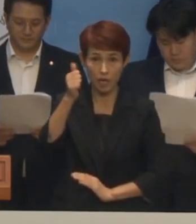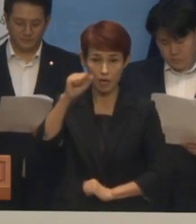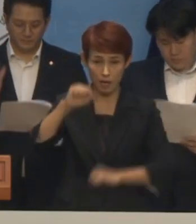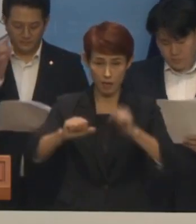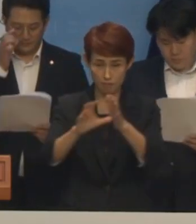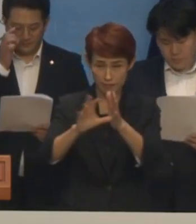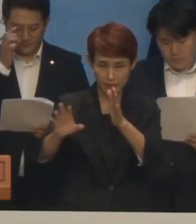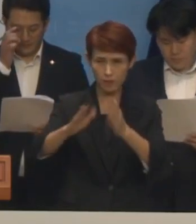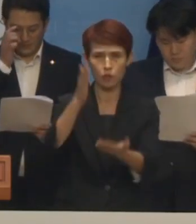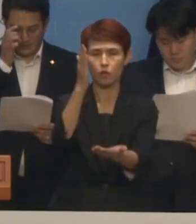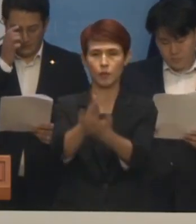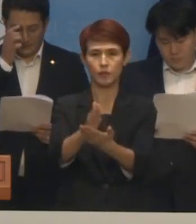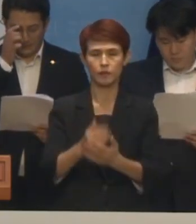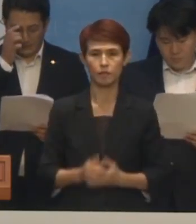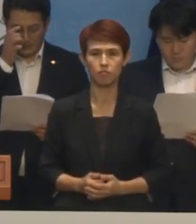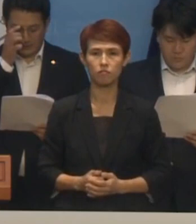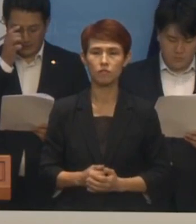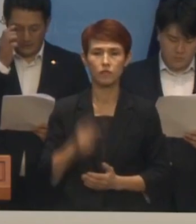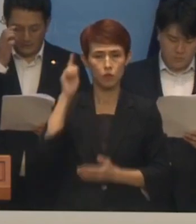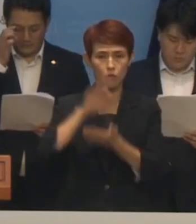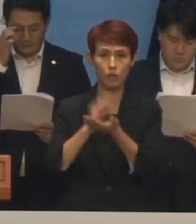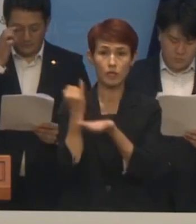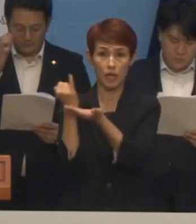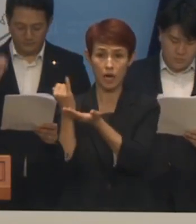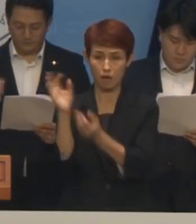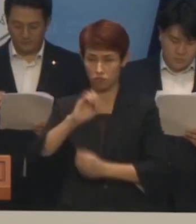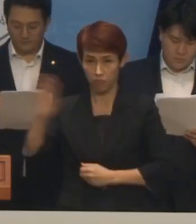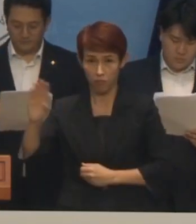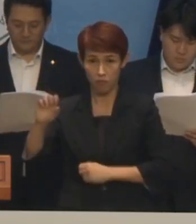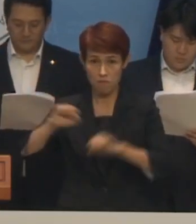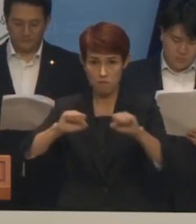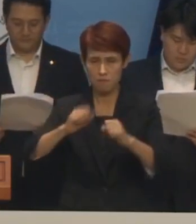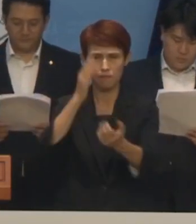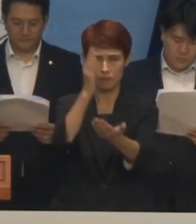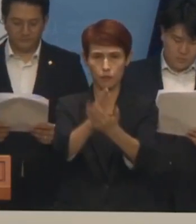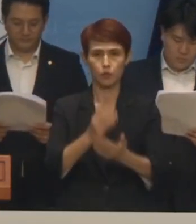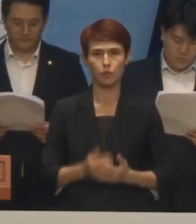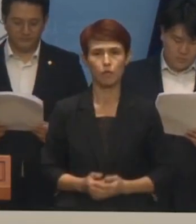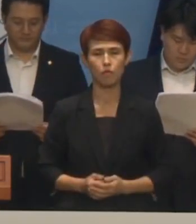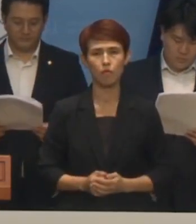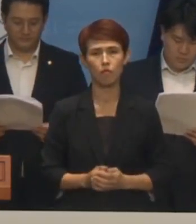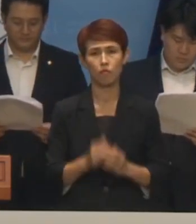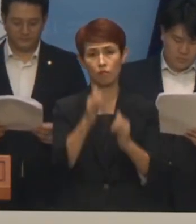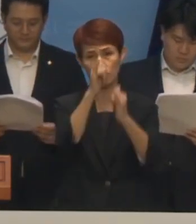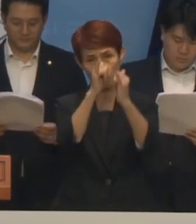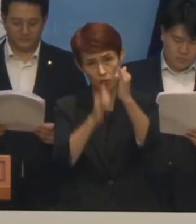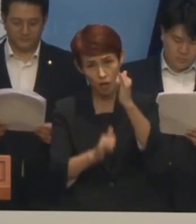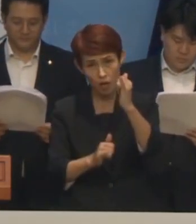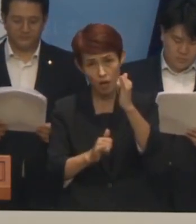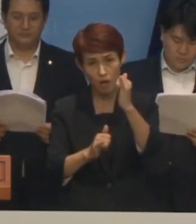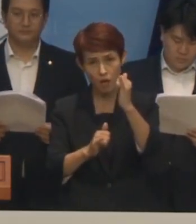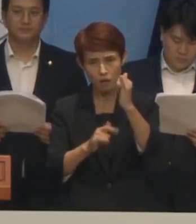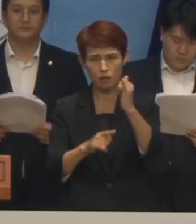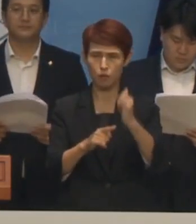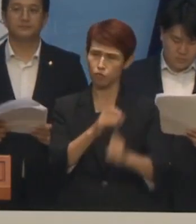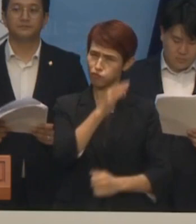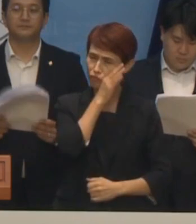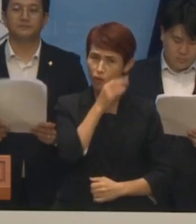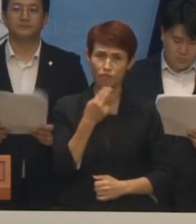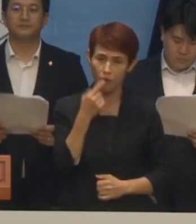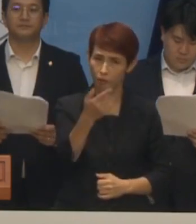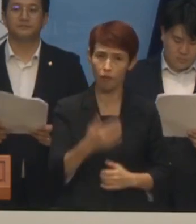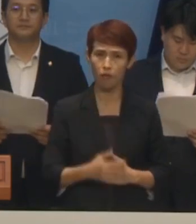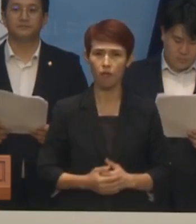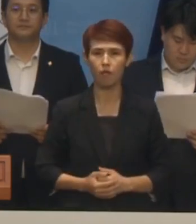중단하고 소녀상 철거 시도를 멈추십시오. 역사 앞에서 부끄럽지 않습니까? 양식